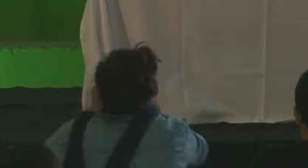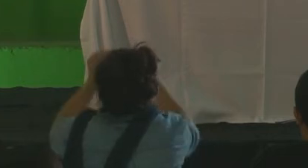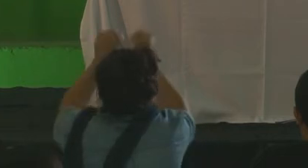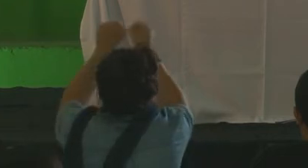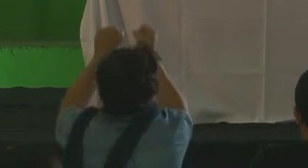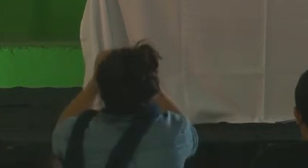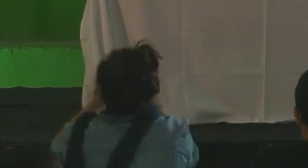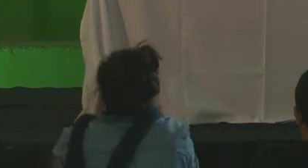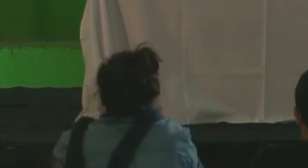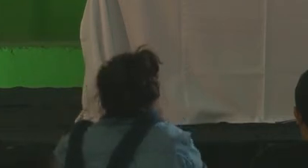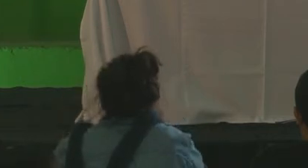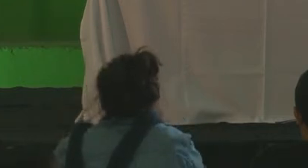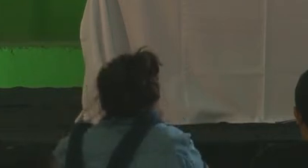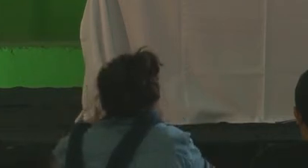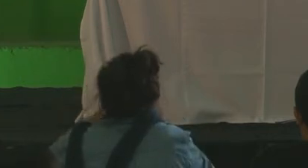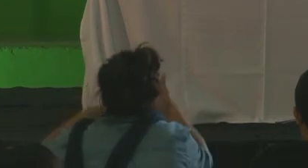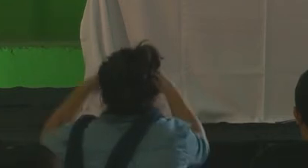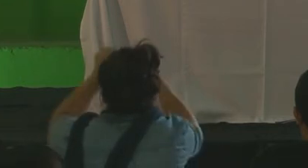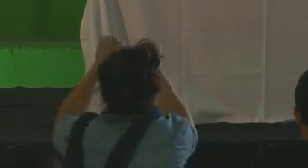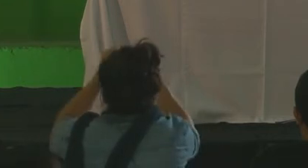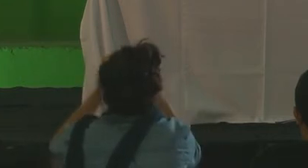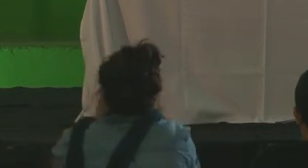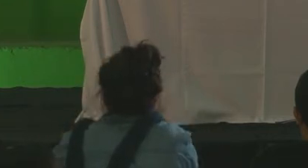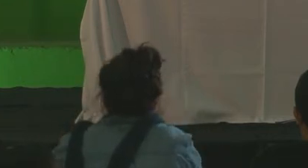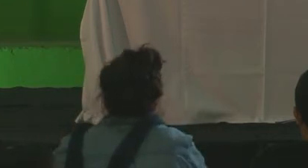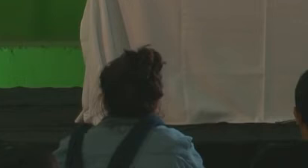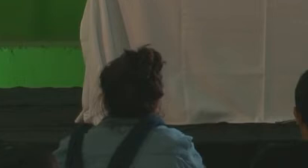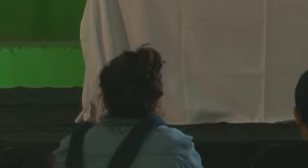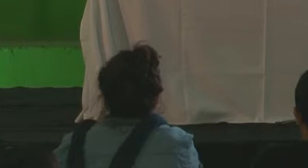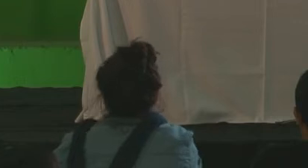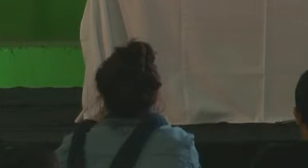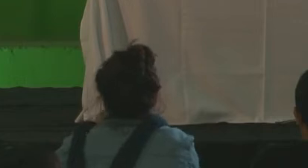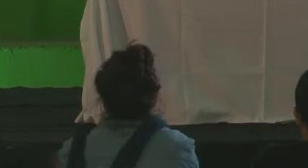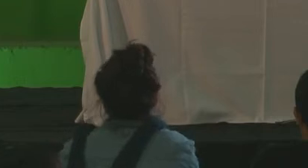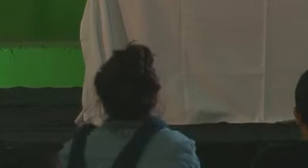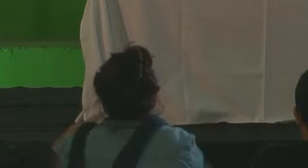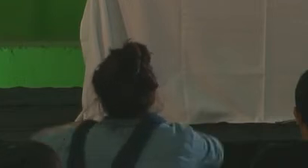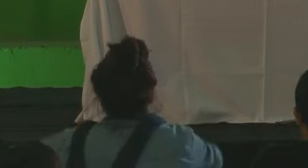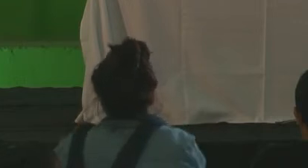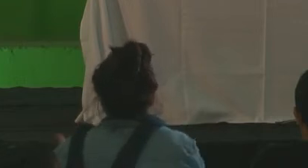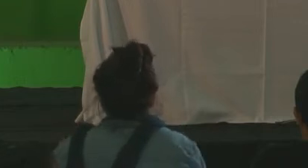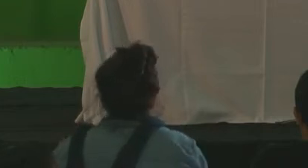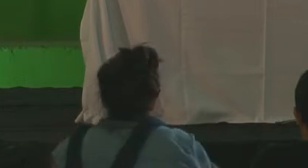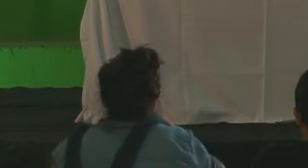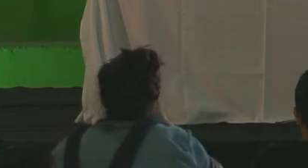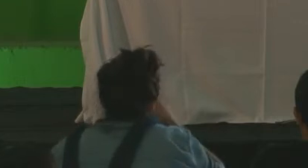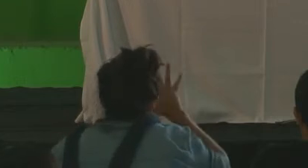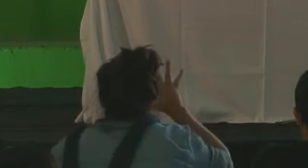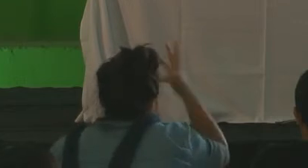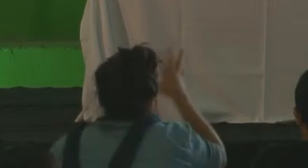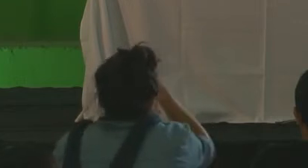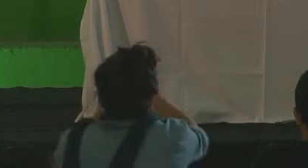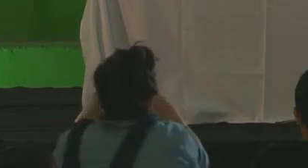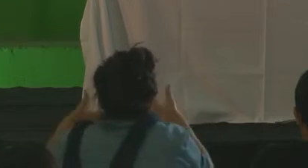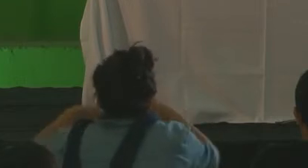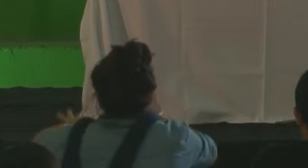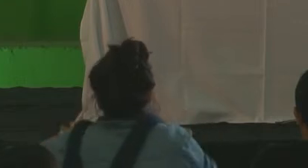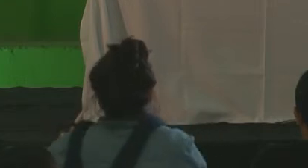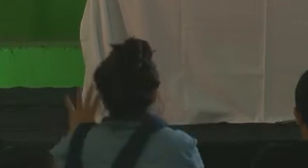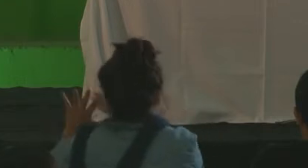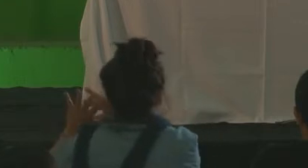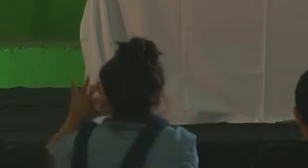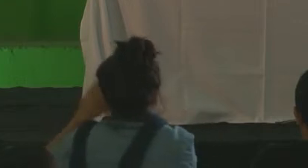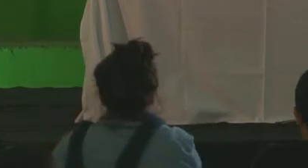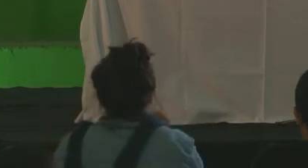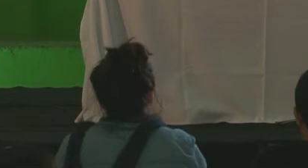E eu tenho aprendido, aí é uma decisão muito pessoal da minha vida, que as decisões que eu tomo naquele contexto, tem um contexto. Daqui a